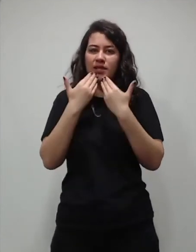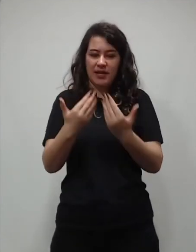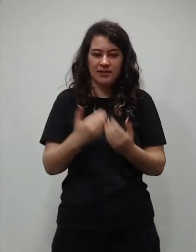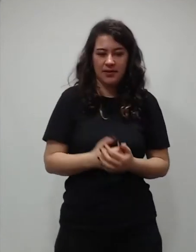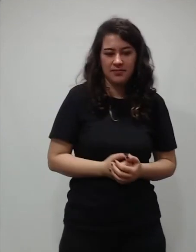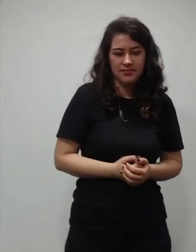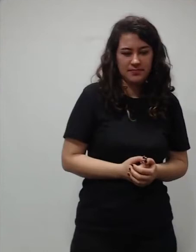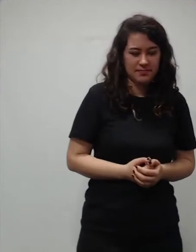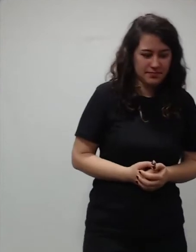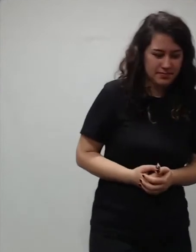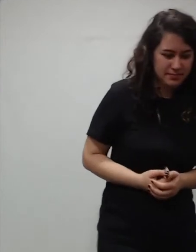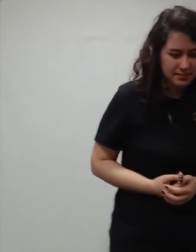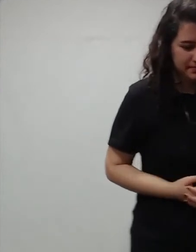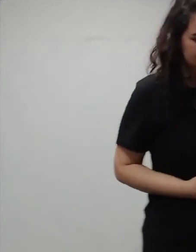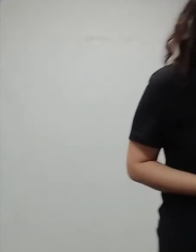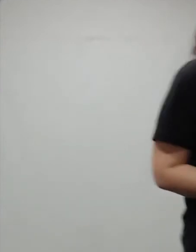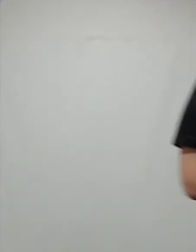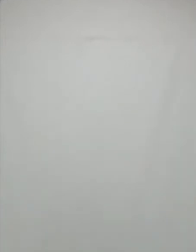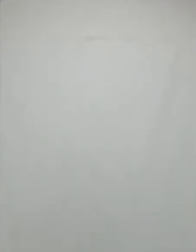gracias.